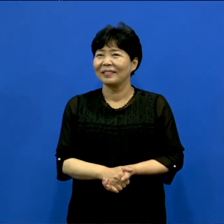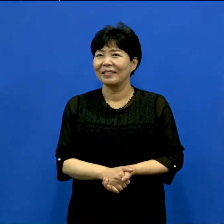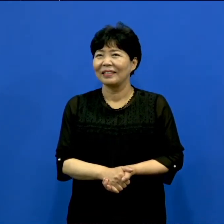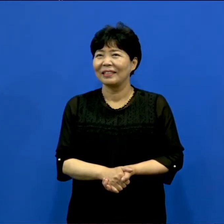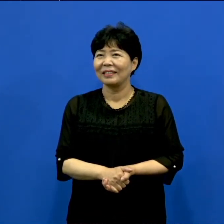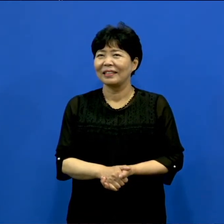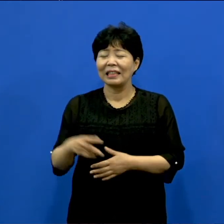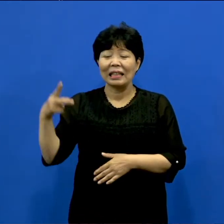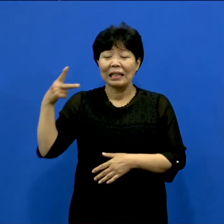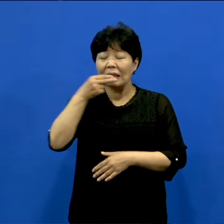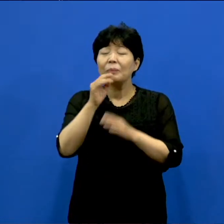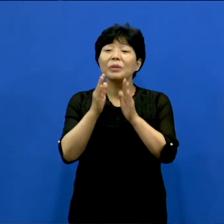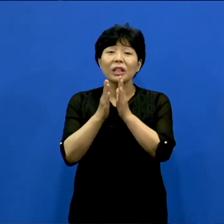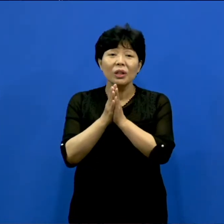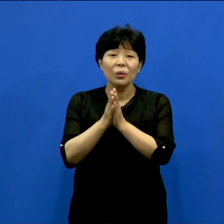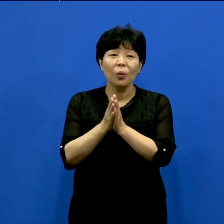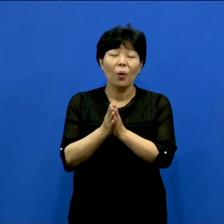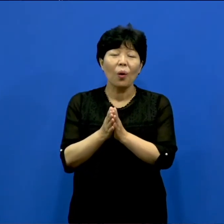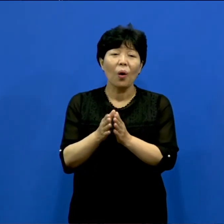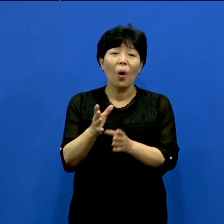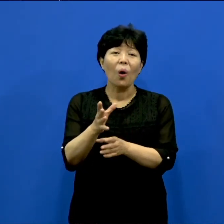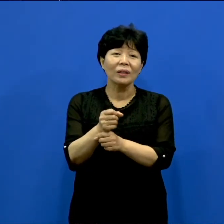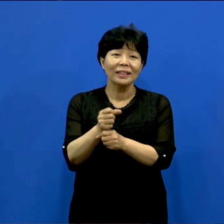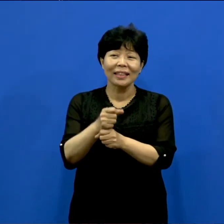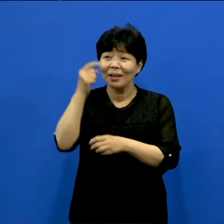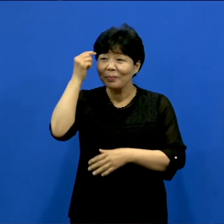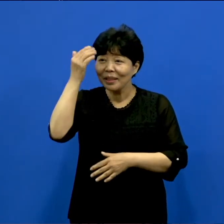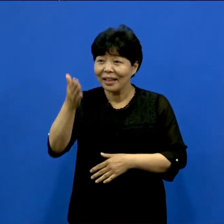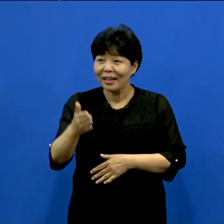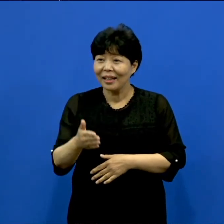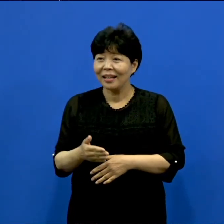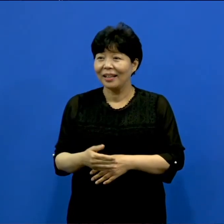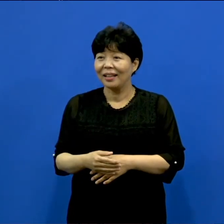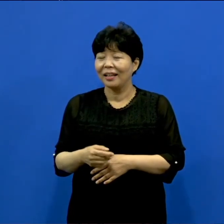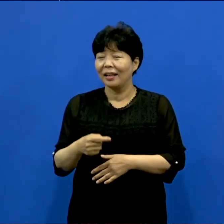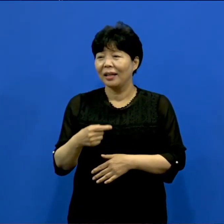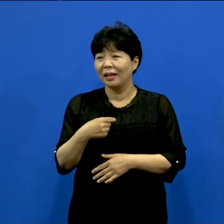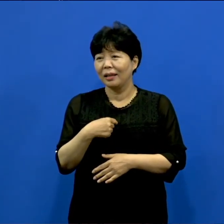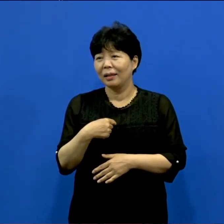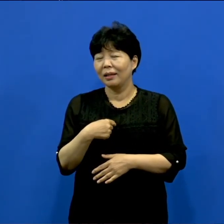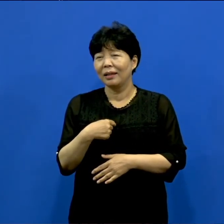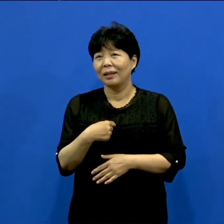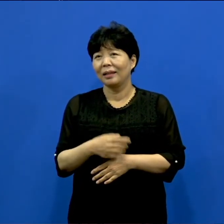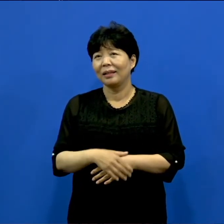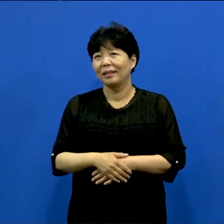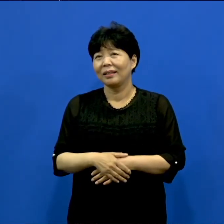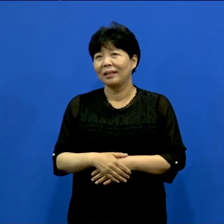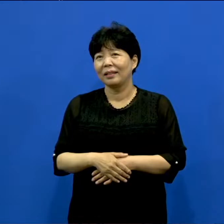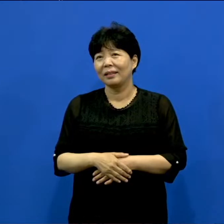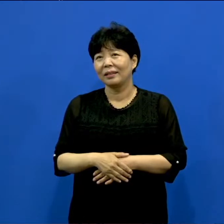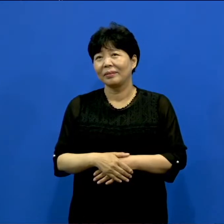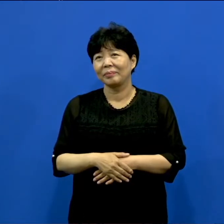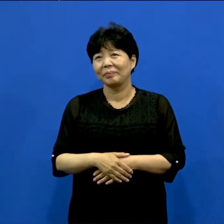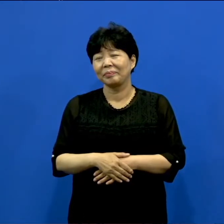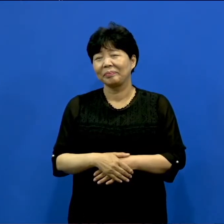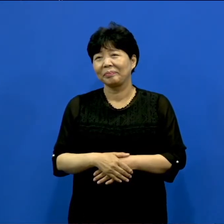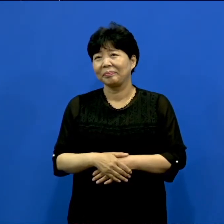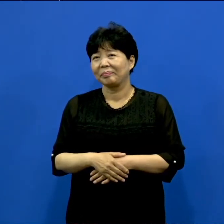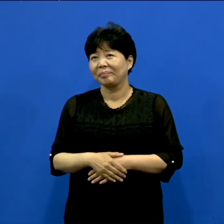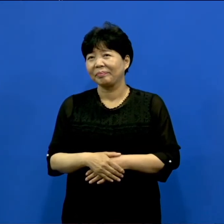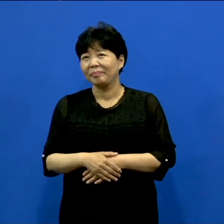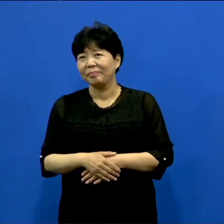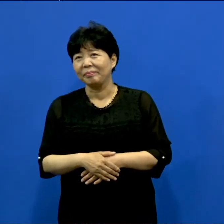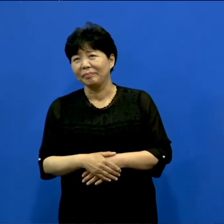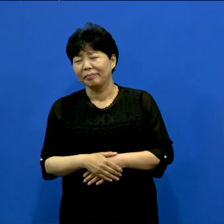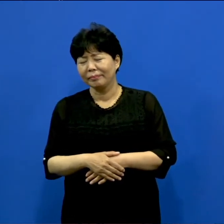금식 기도를 언제 해보냐고요. 내가 먹을 마음도 안 생기고, 내가 이제 진짜 이건 뭐